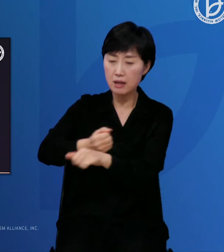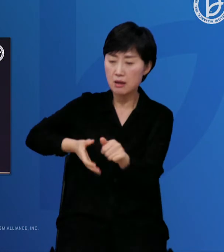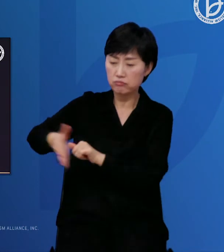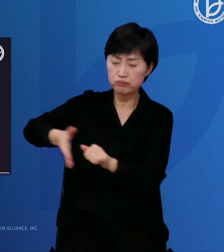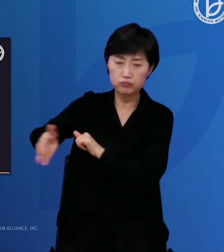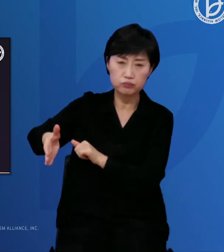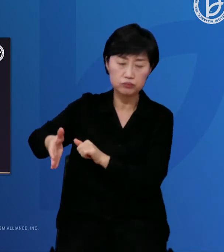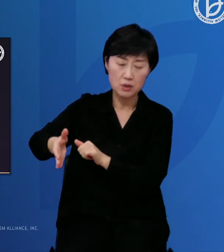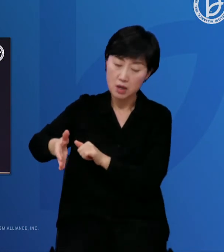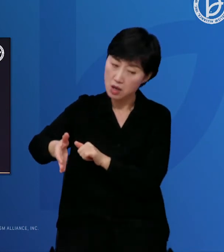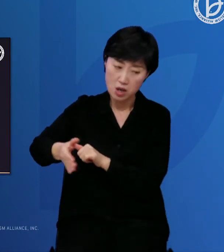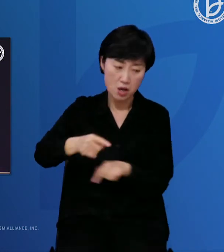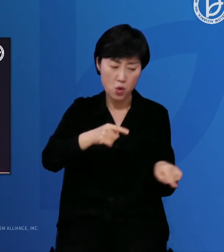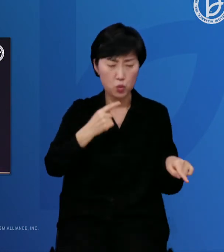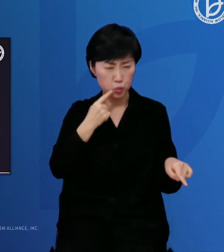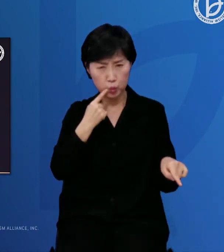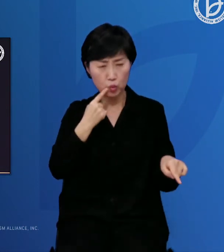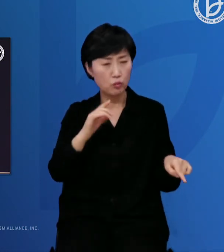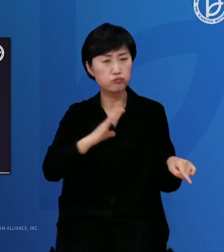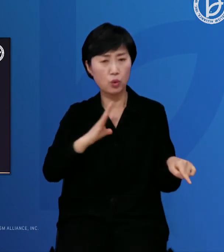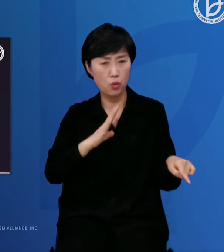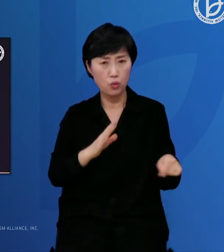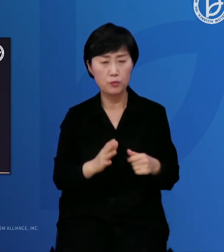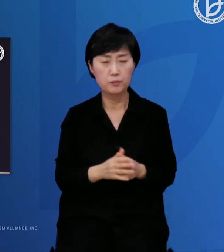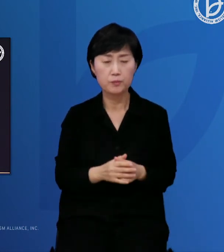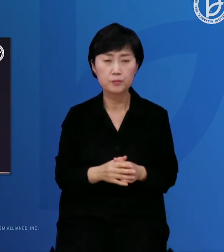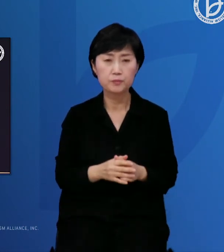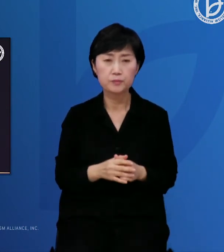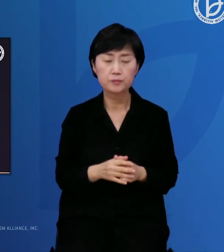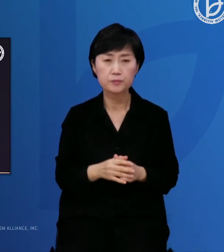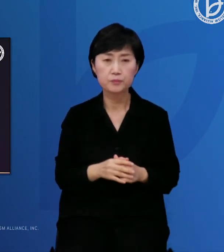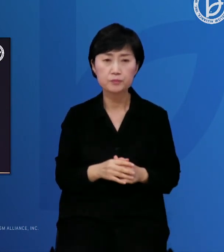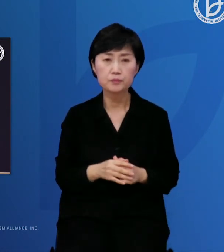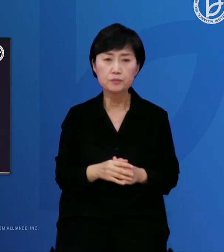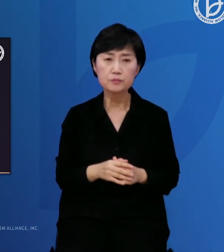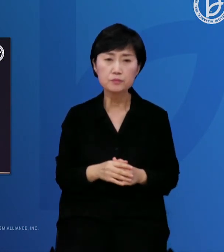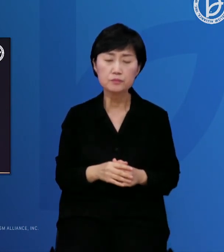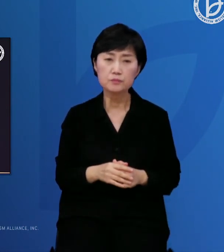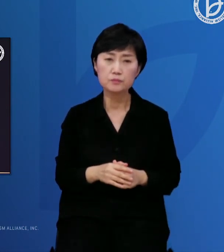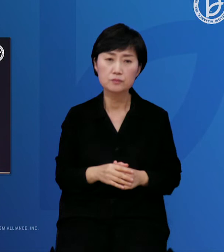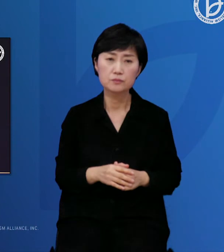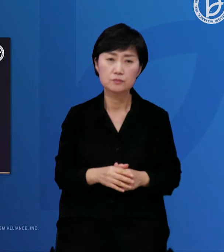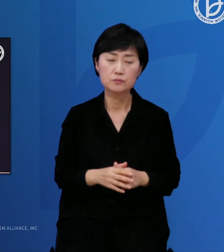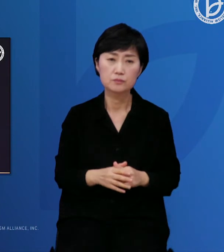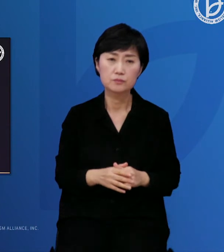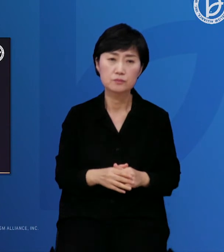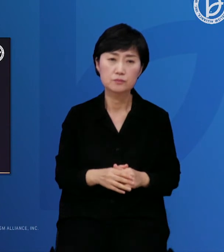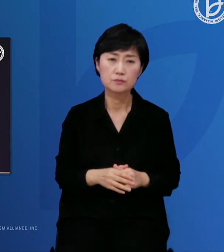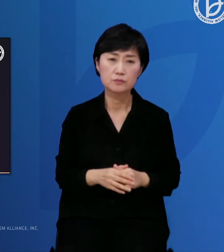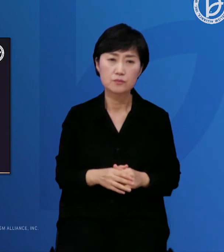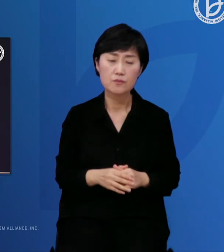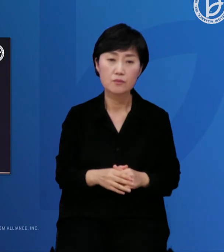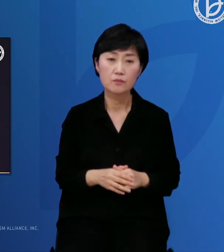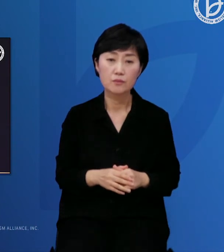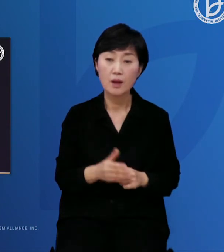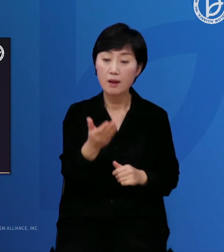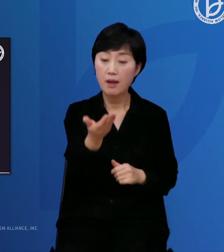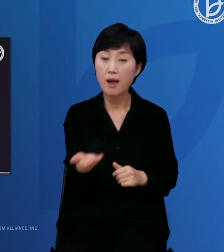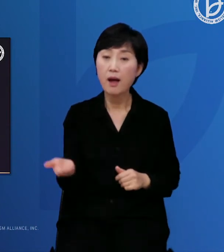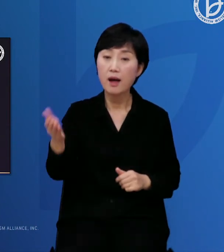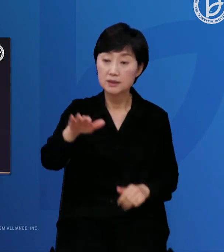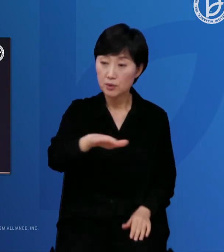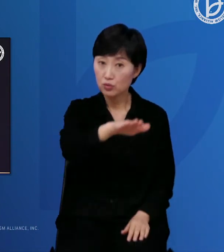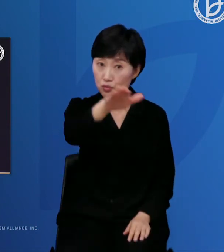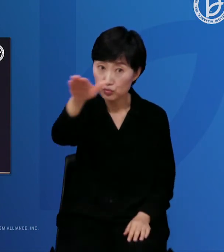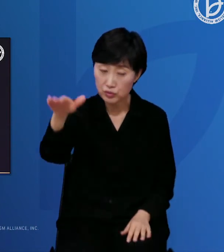good, pleasant things, and he drives us into destruction and tries to drive our next generation into destruction as well. 전혀 걱정할 필요